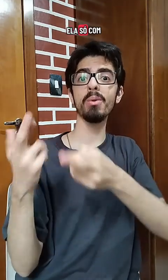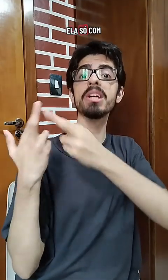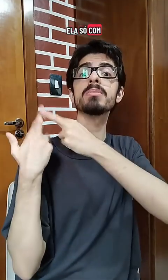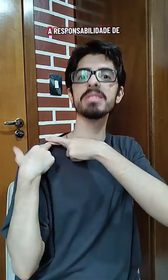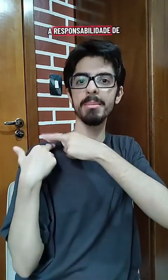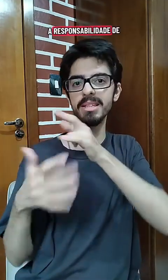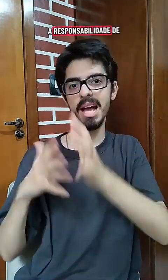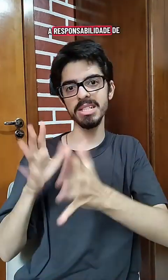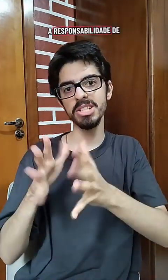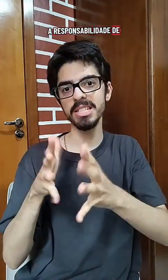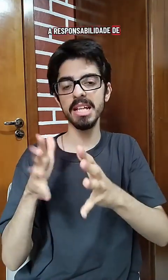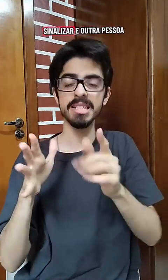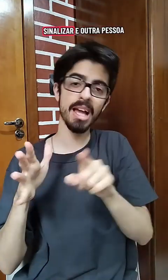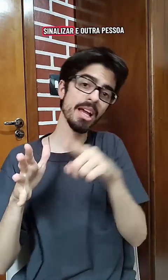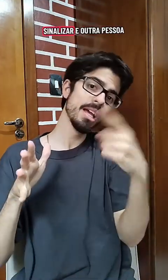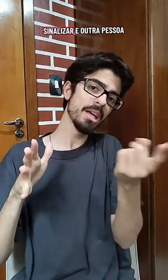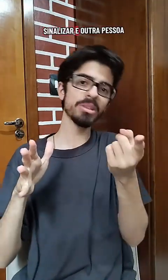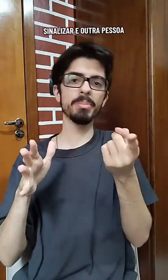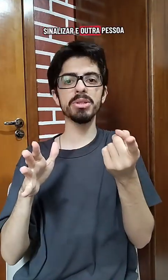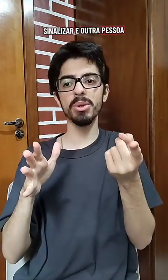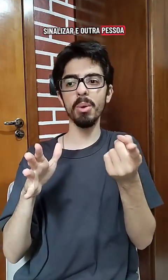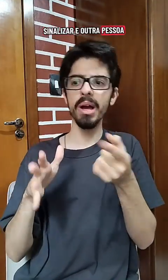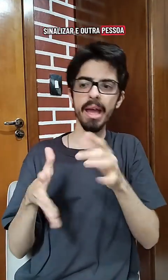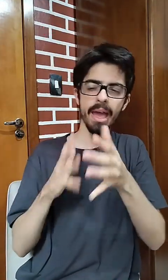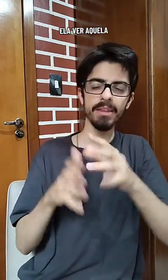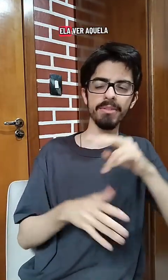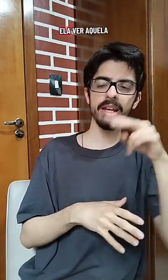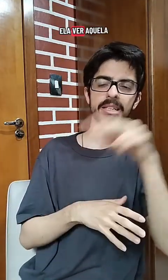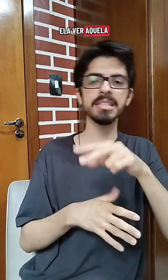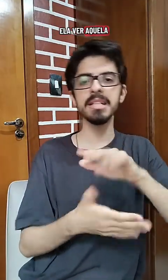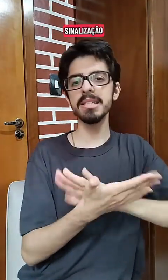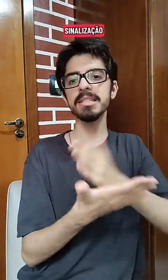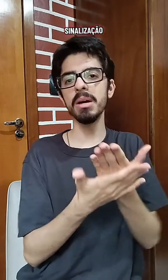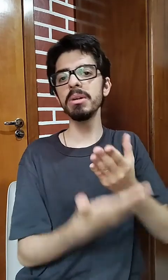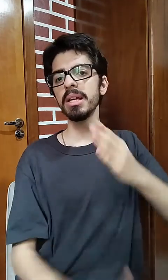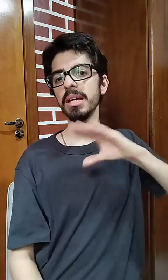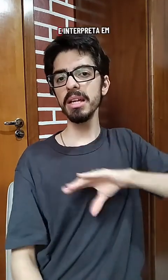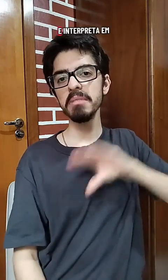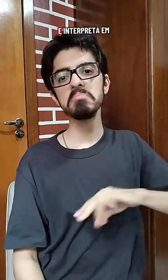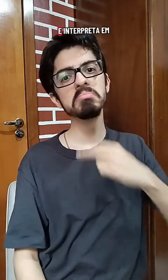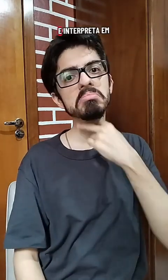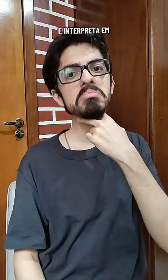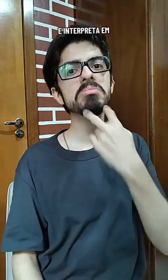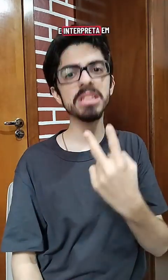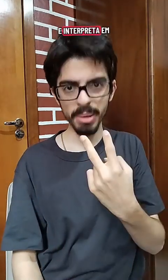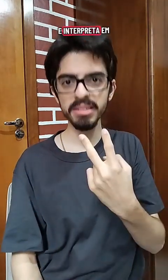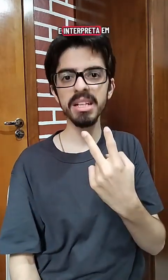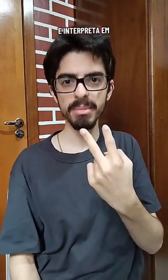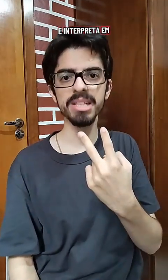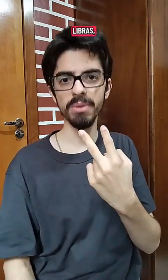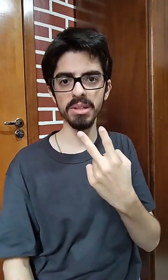com a responsabilidade de sinalizar, e a outra pessoa, ela vê aquela sinalização e interpreta em Libras